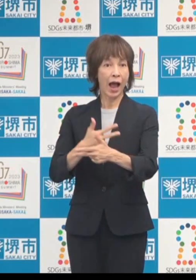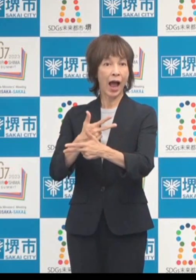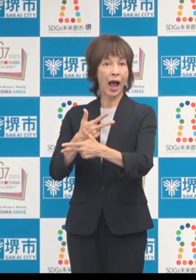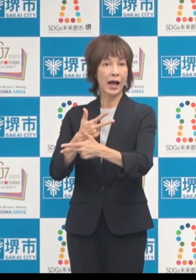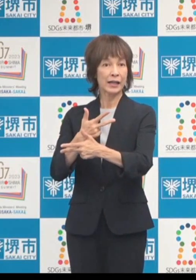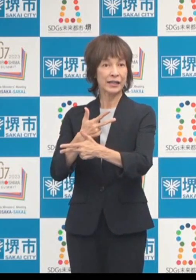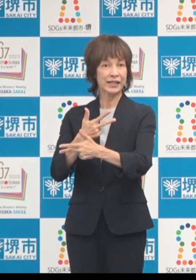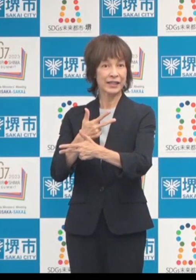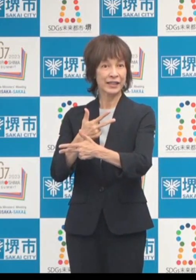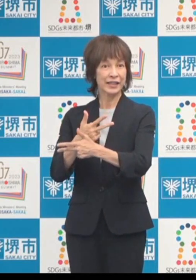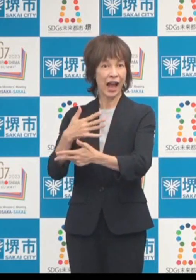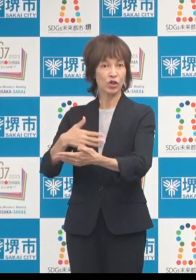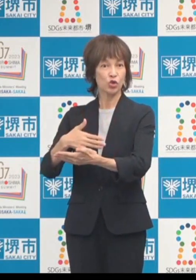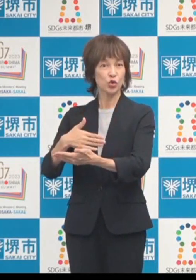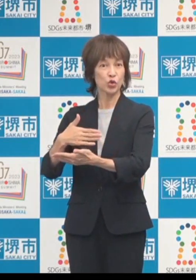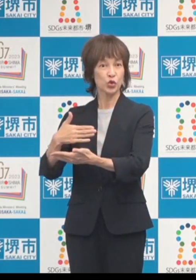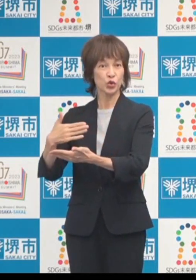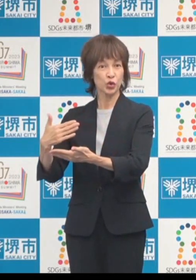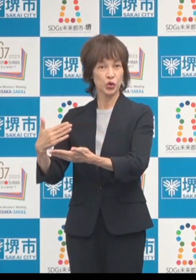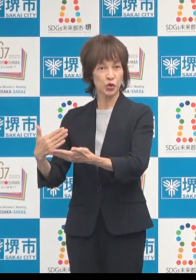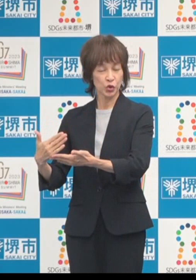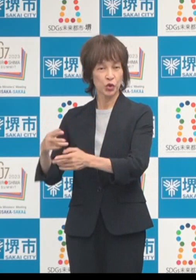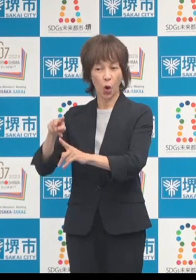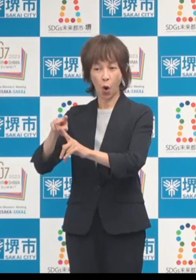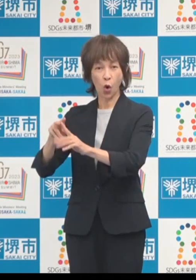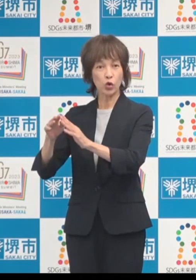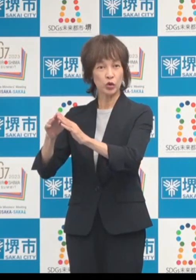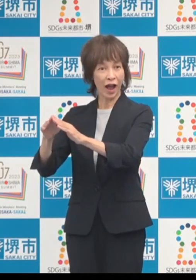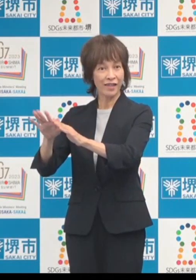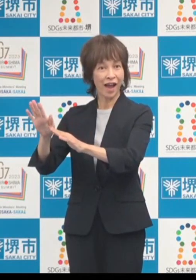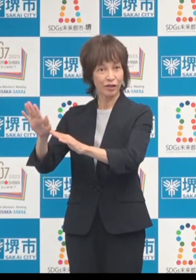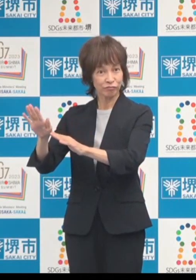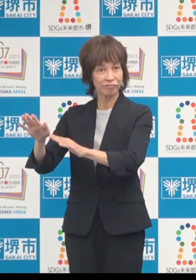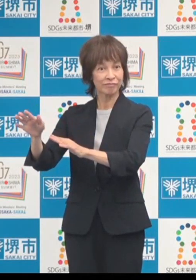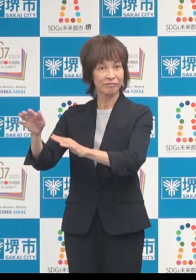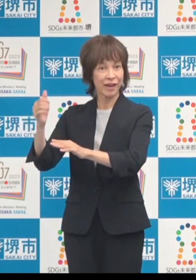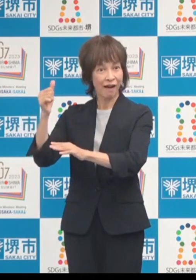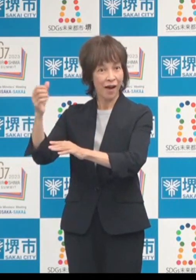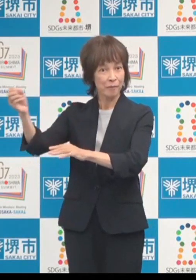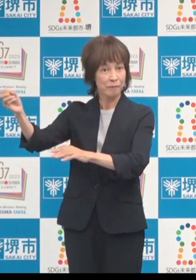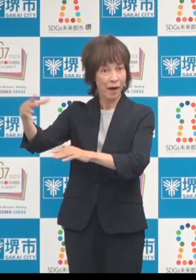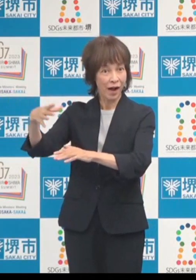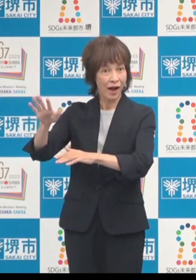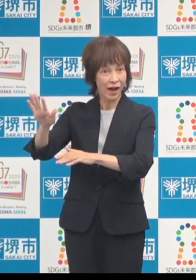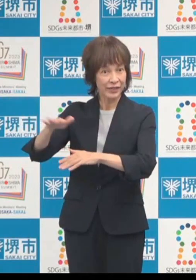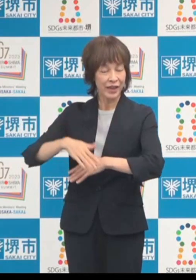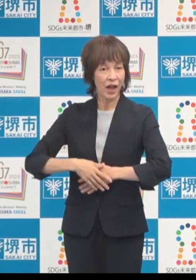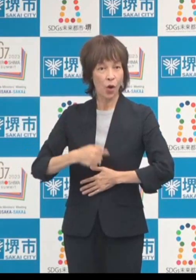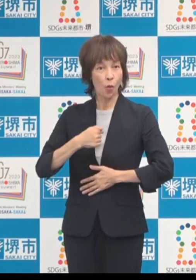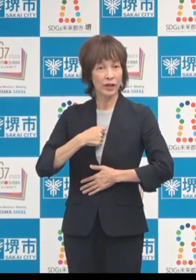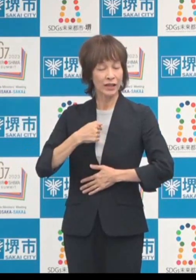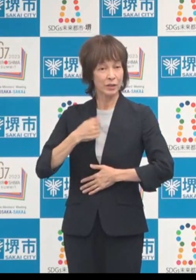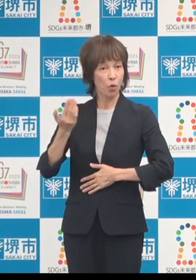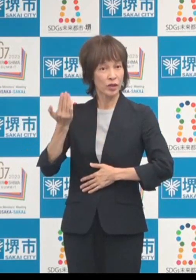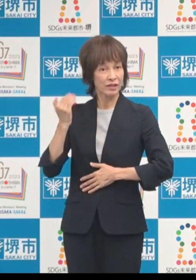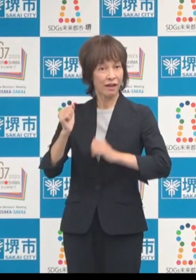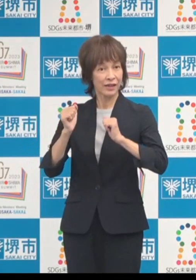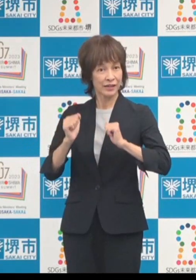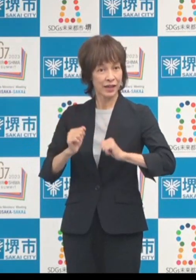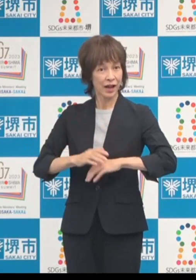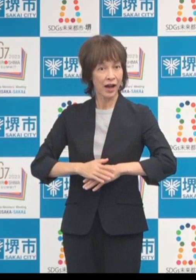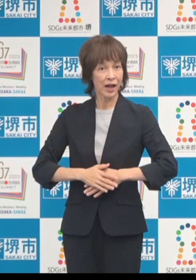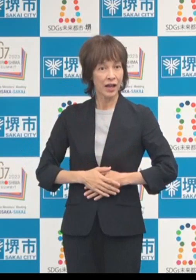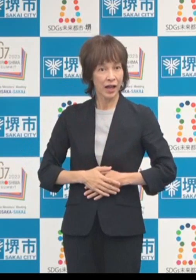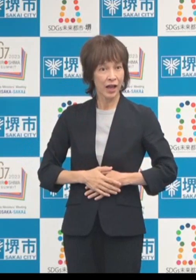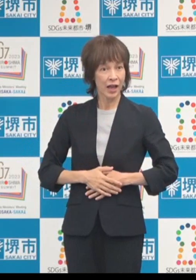ってるところかという話だったので、まあ私も北九州にいたんですけども、ま